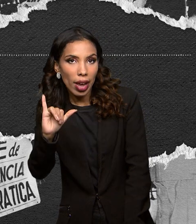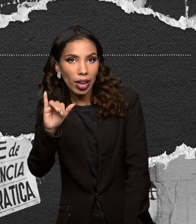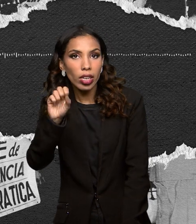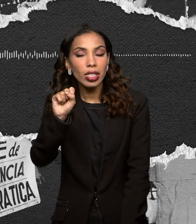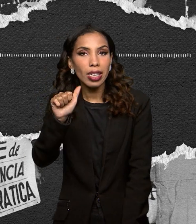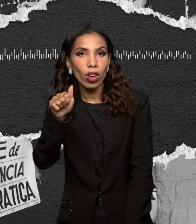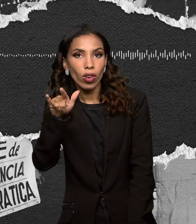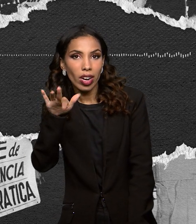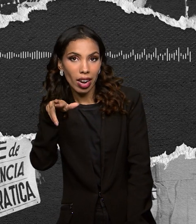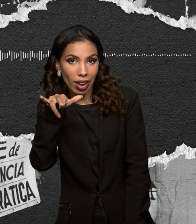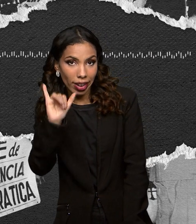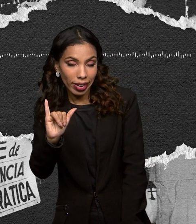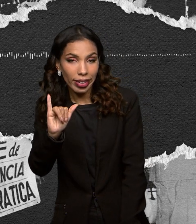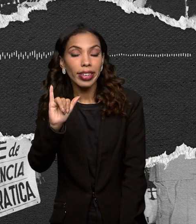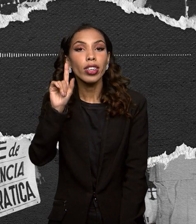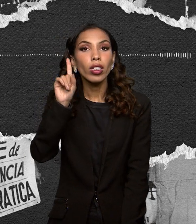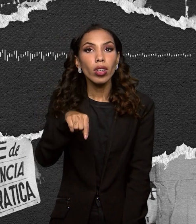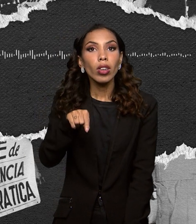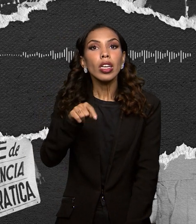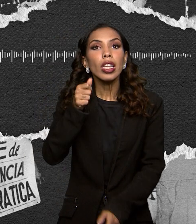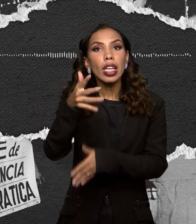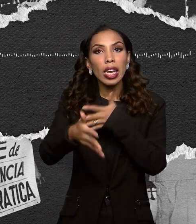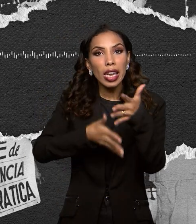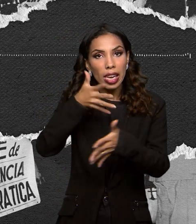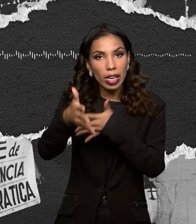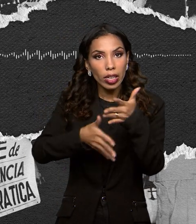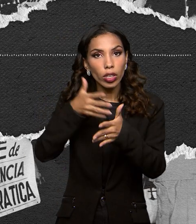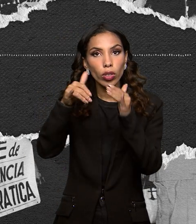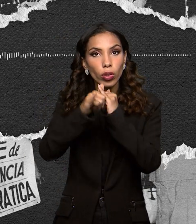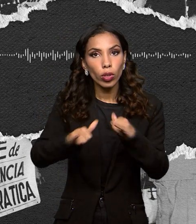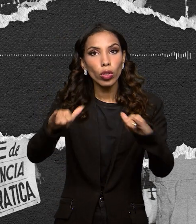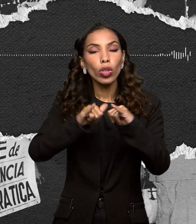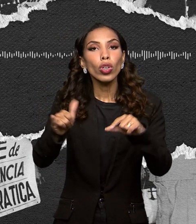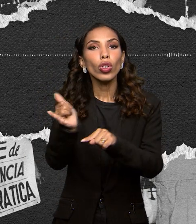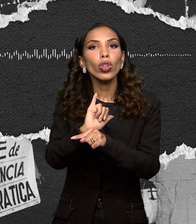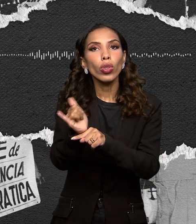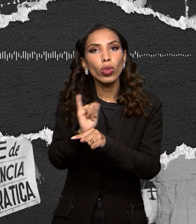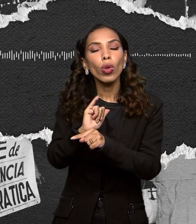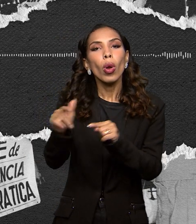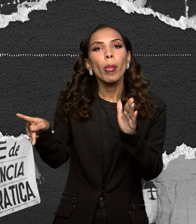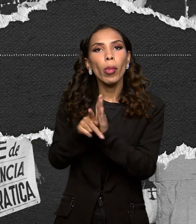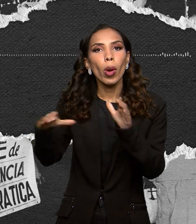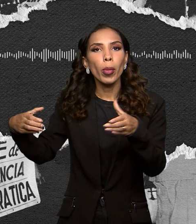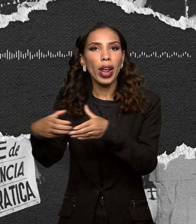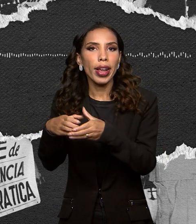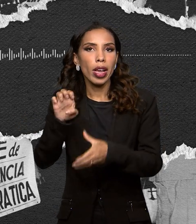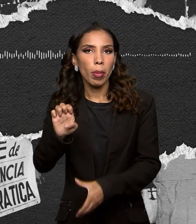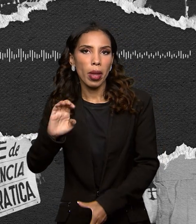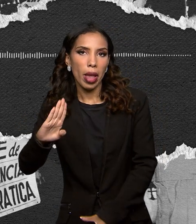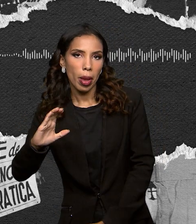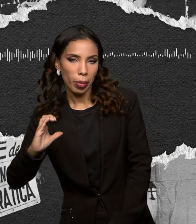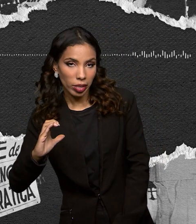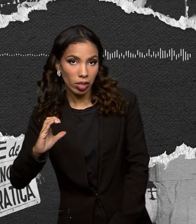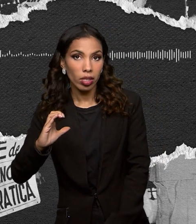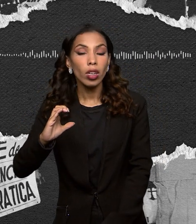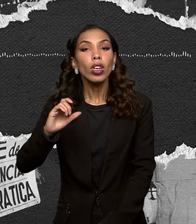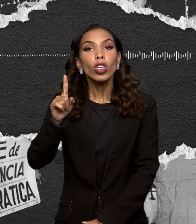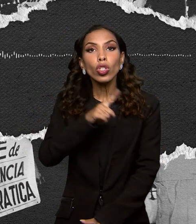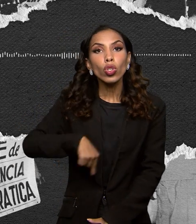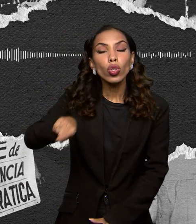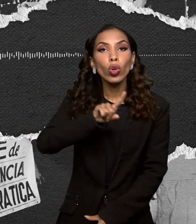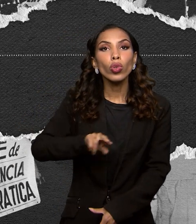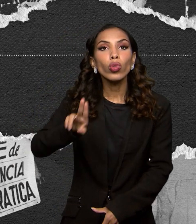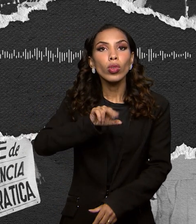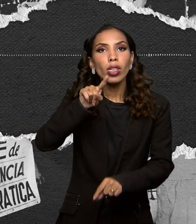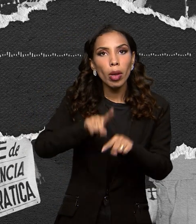destaque. A versão do episódio em Libras, divulgada no YouTube, é feita pela equipe da EBC. Usamos material histórico do acervo